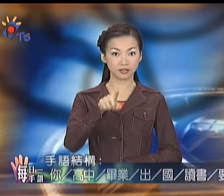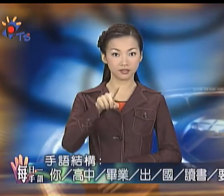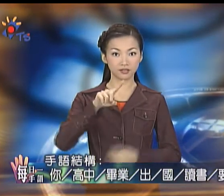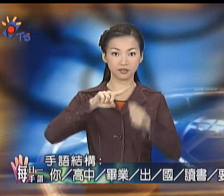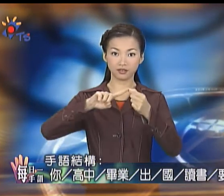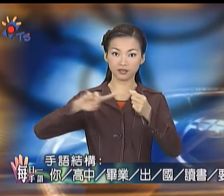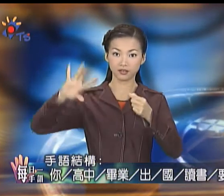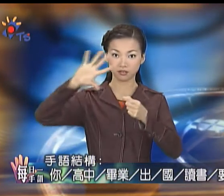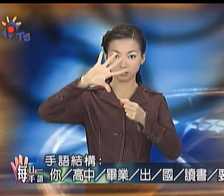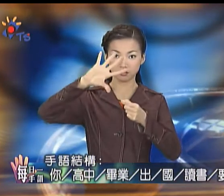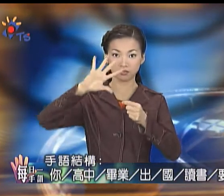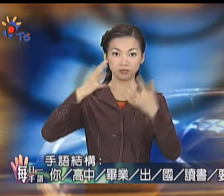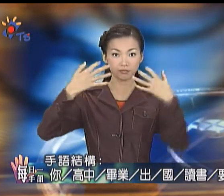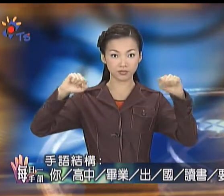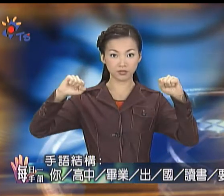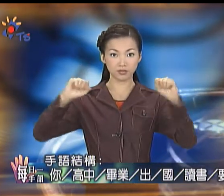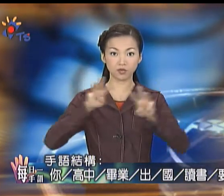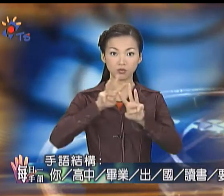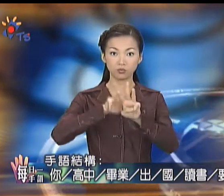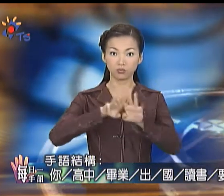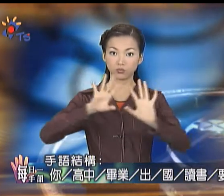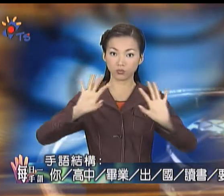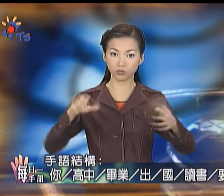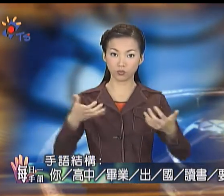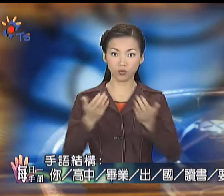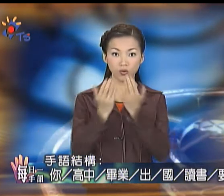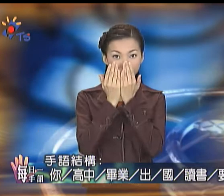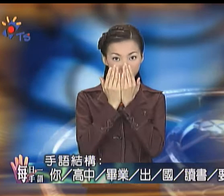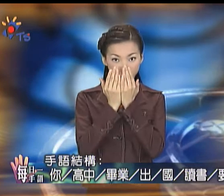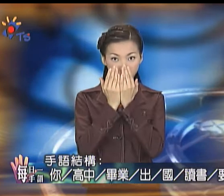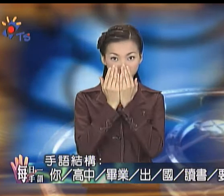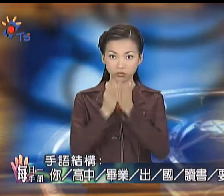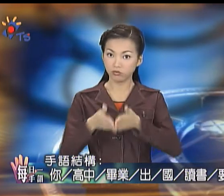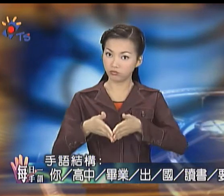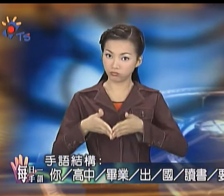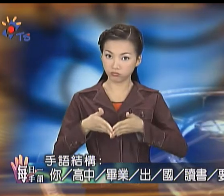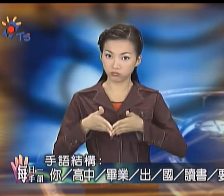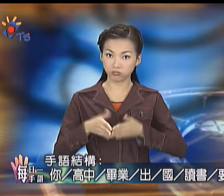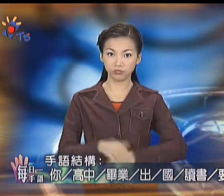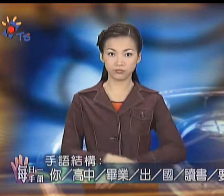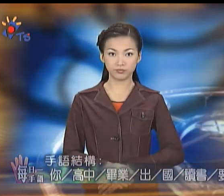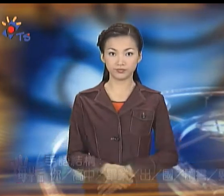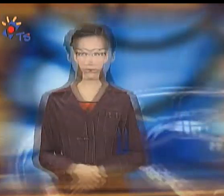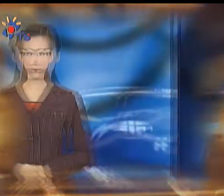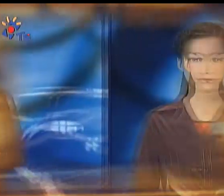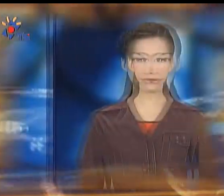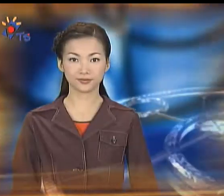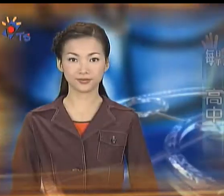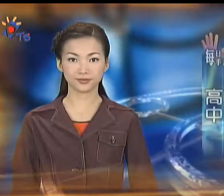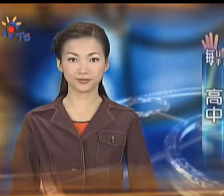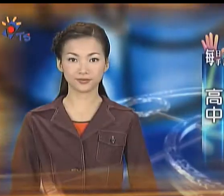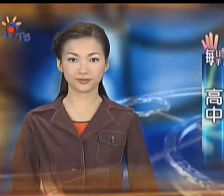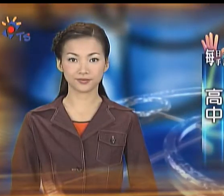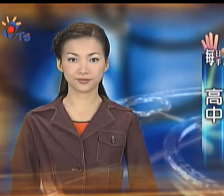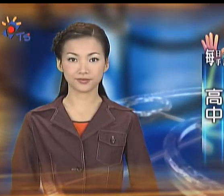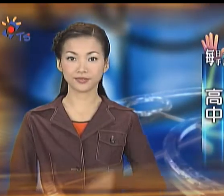你高中毕业出国读书要吗？右手手心向外，食指